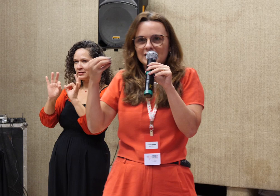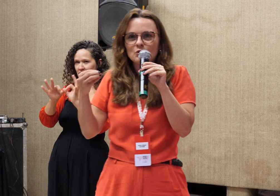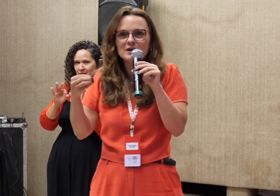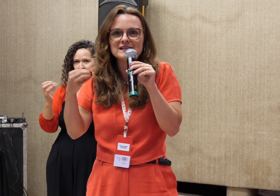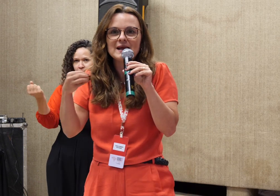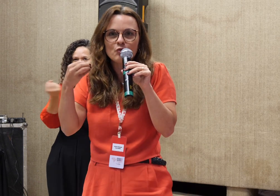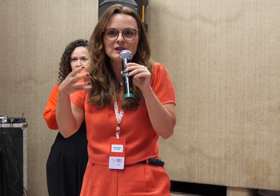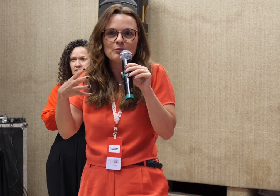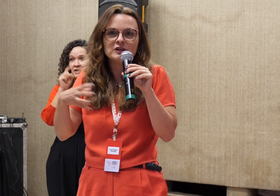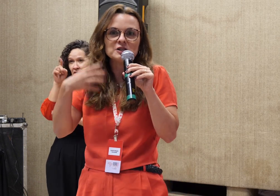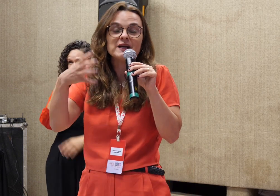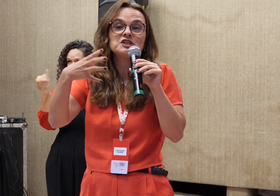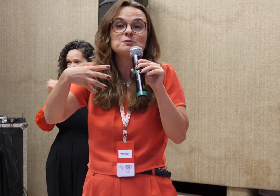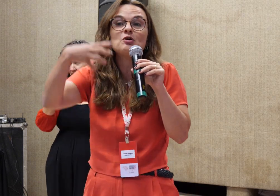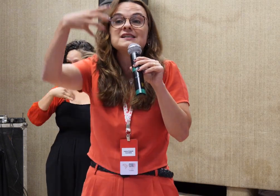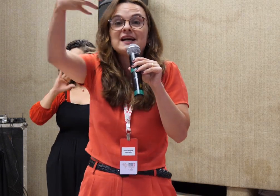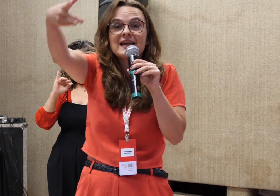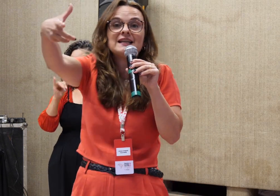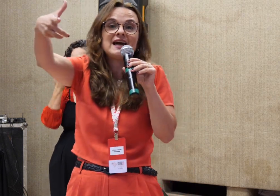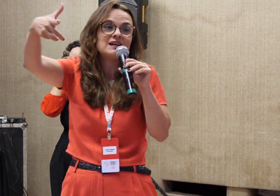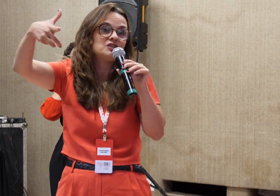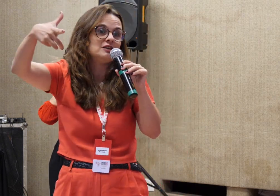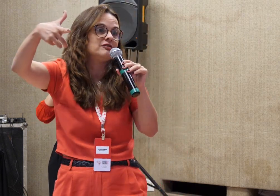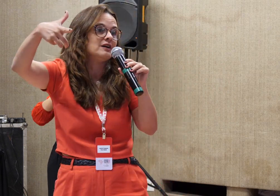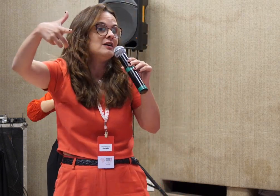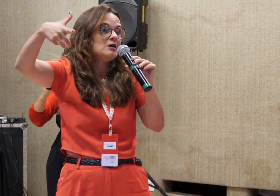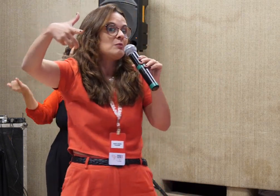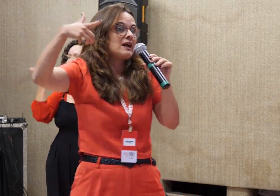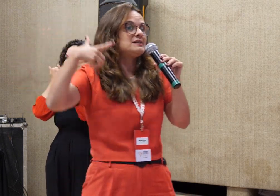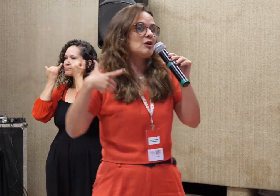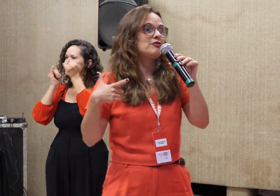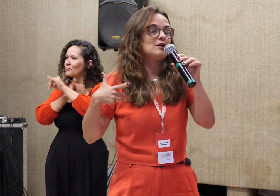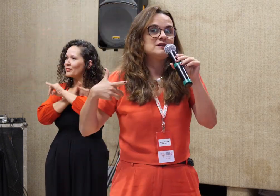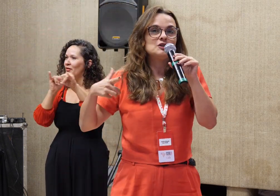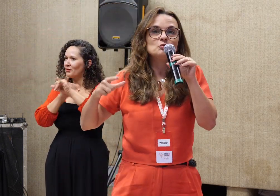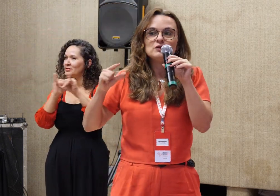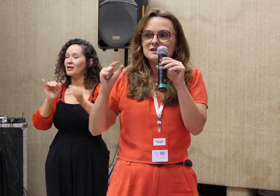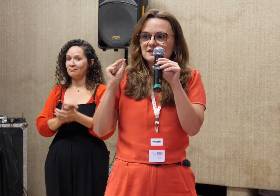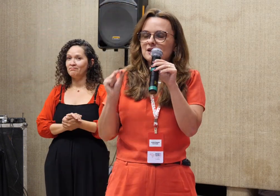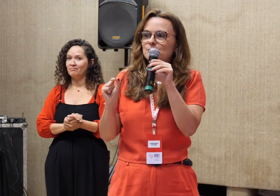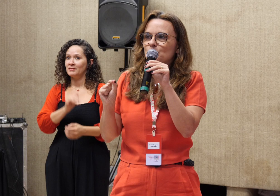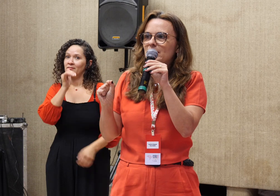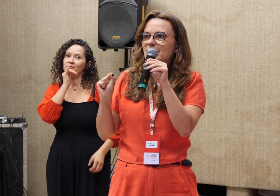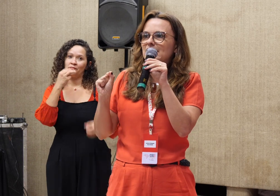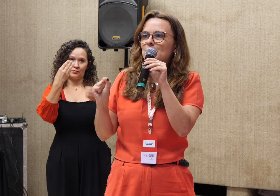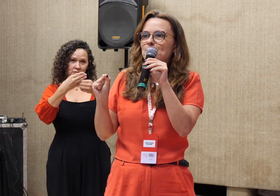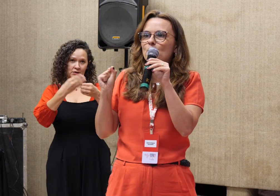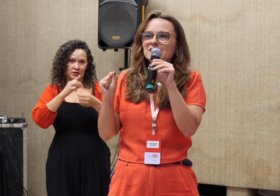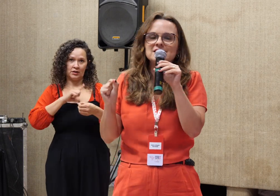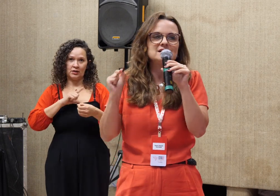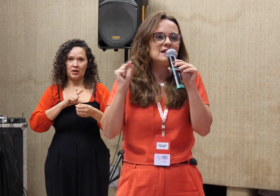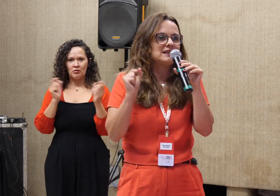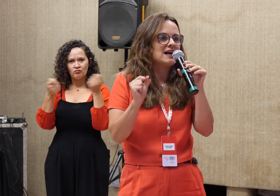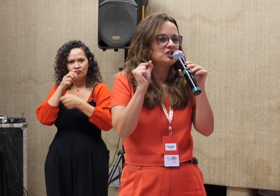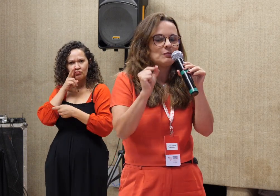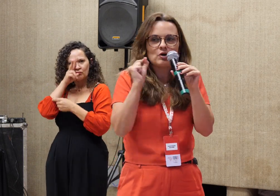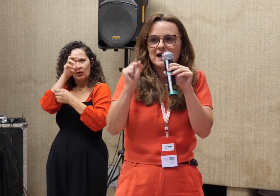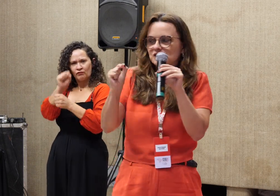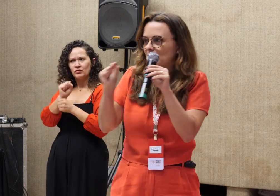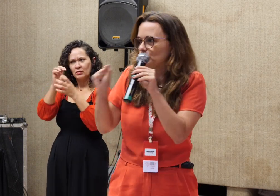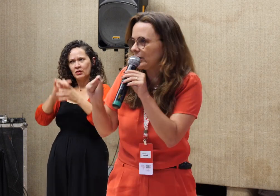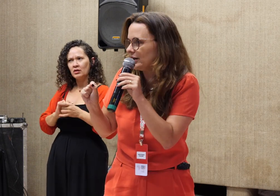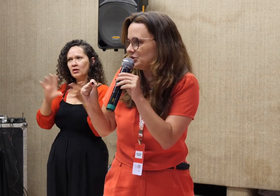desses marcadores, ele é muito importante para que a gente possa ganhar a narrativa. Porque é isso que eu falo, o seguinte, o município ele tem uma